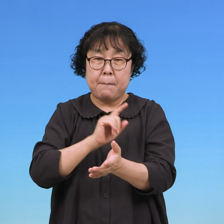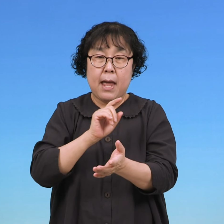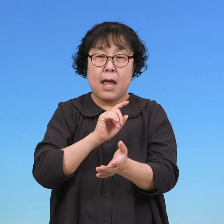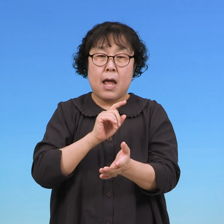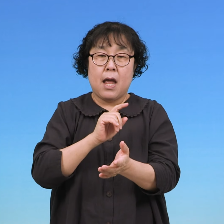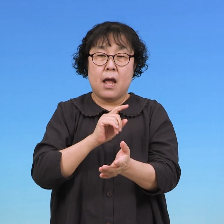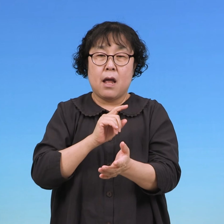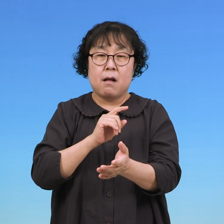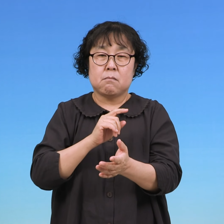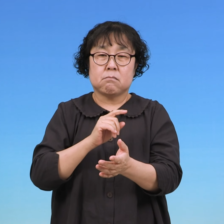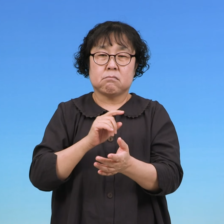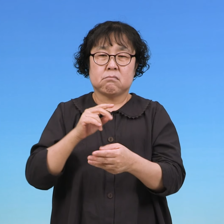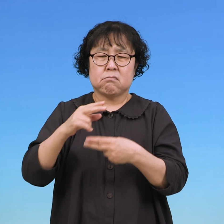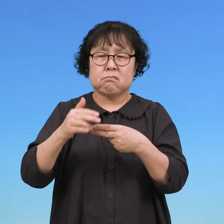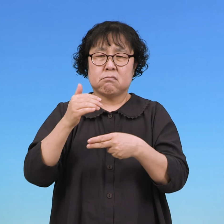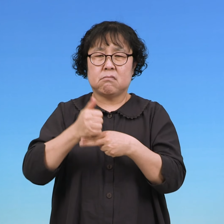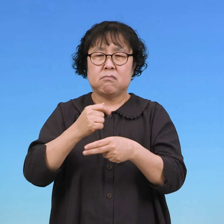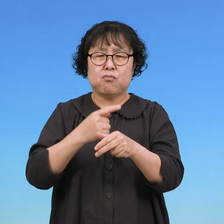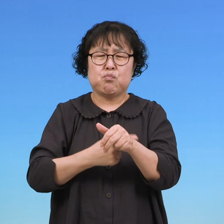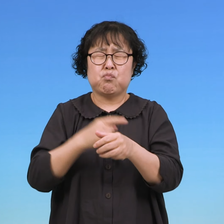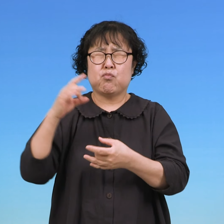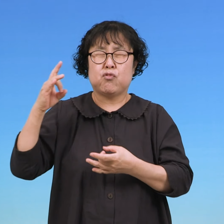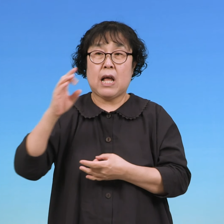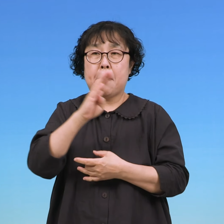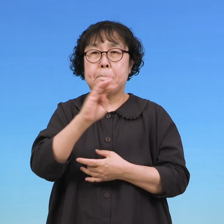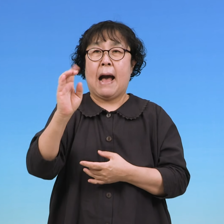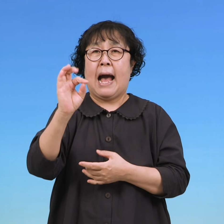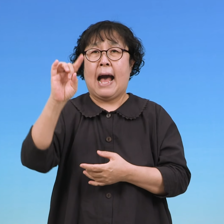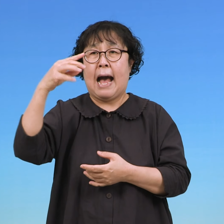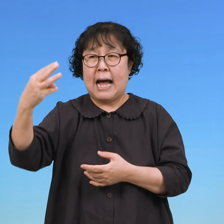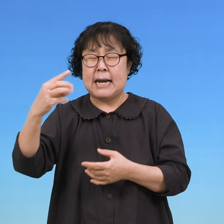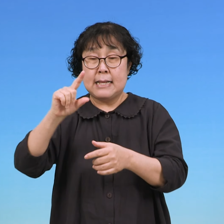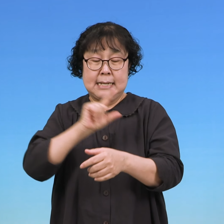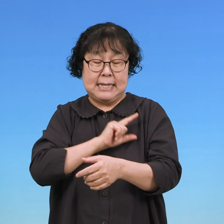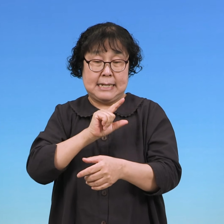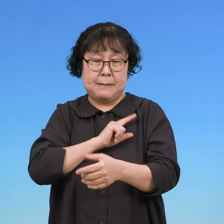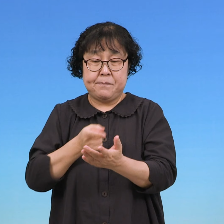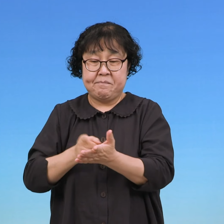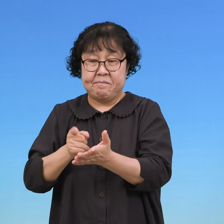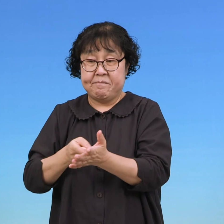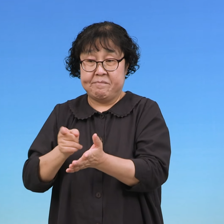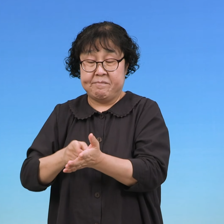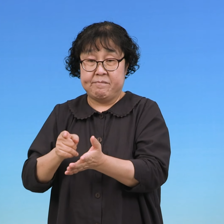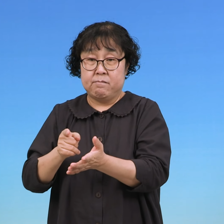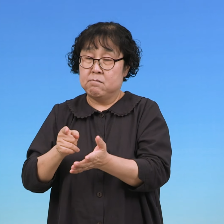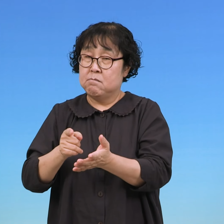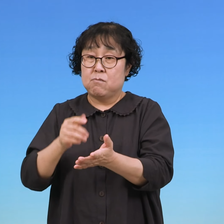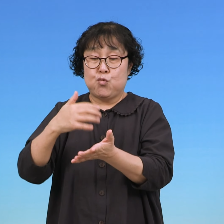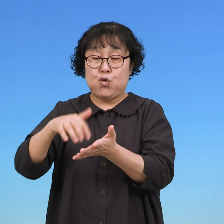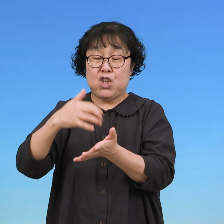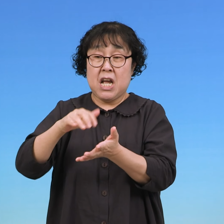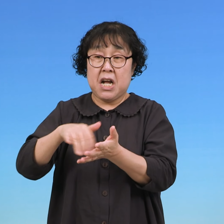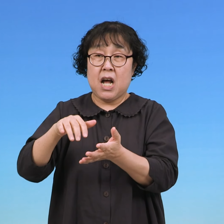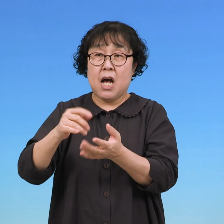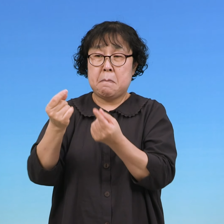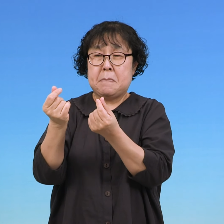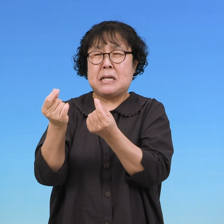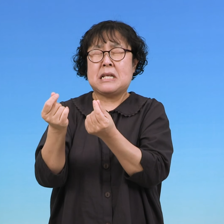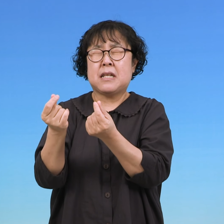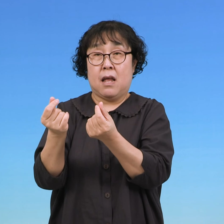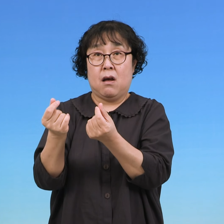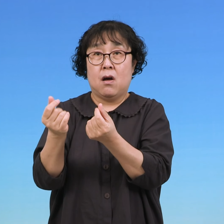이름의 그 횟수가 거의 비슷하다는 겁니다. 그러니까 형식적으로는 하나님을 예배하는 것으로